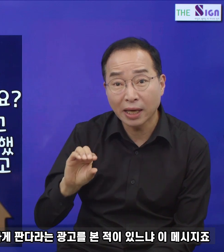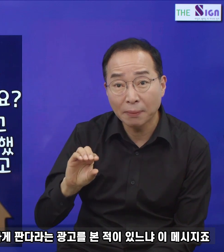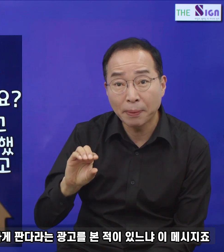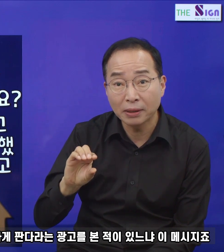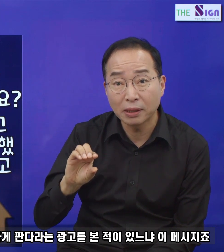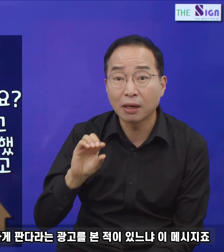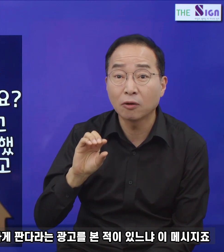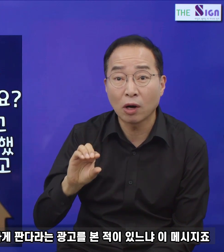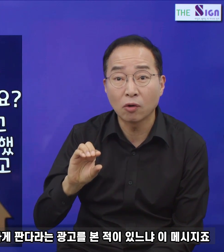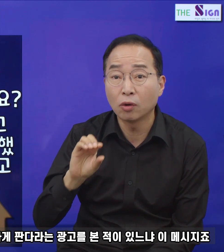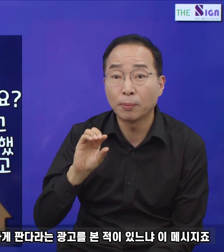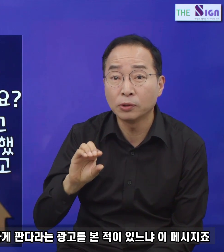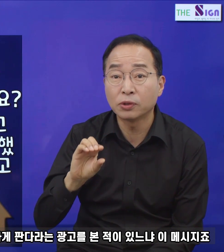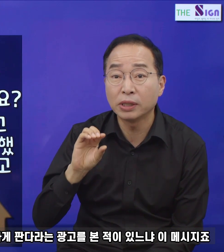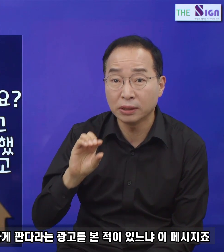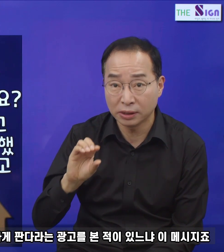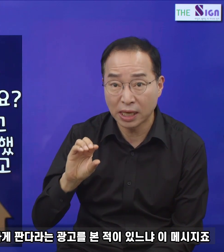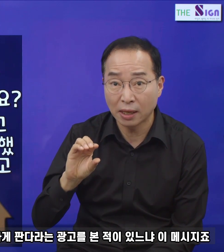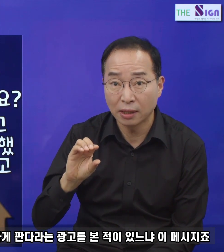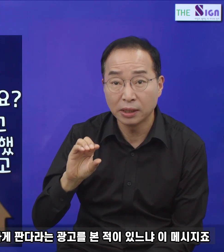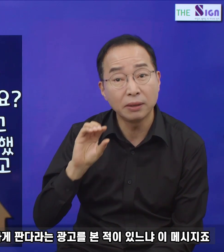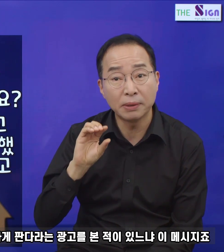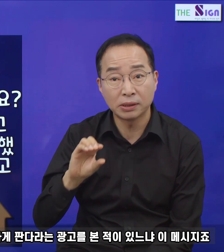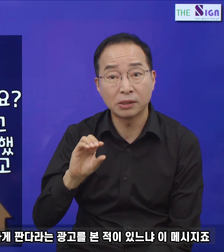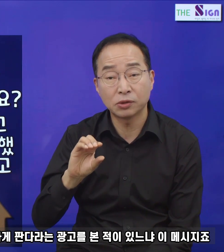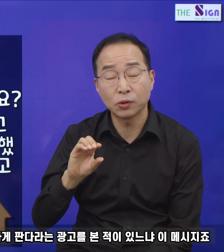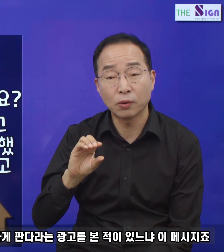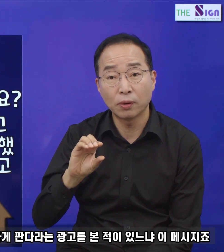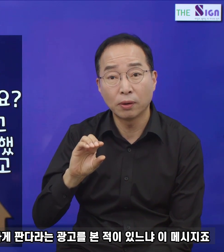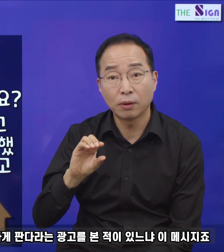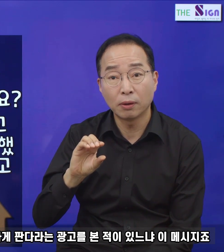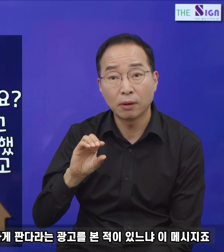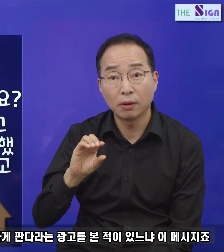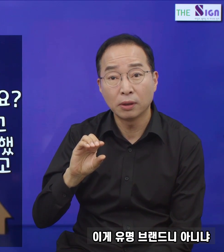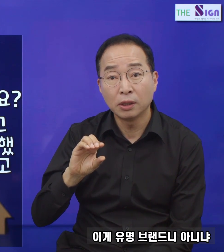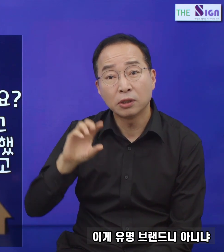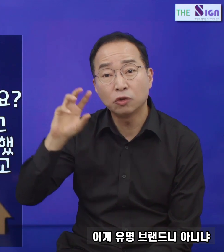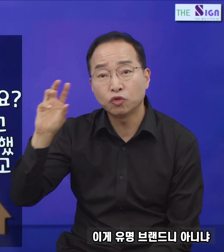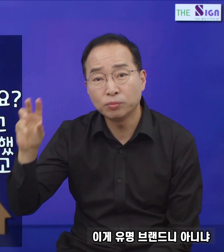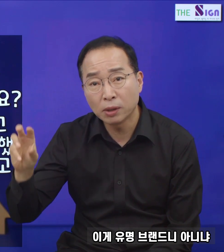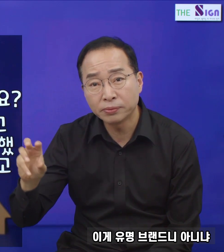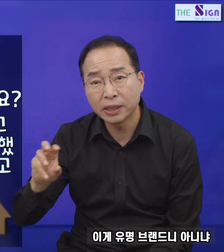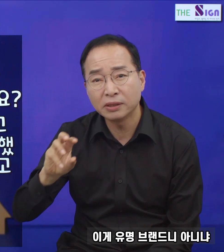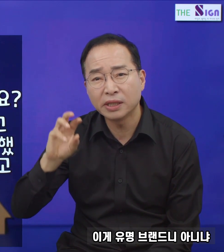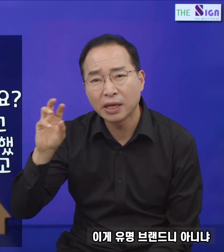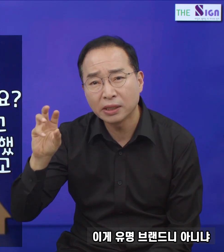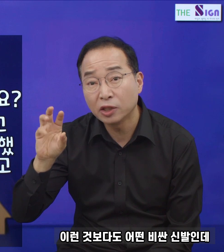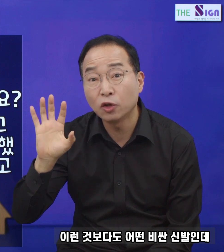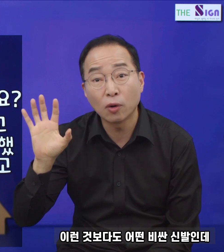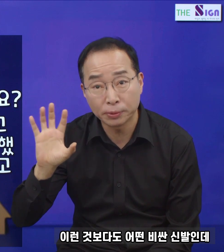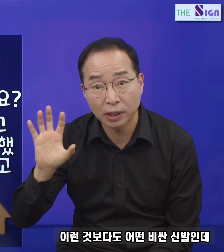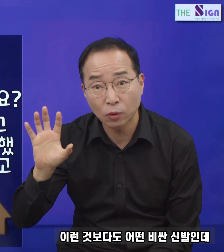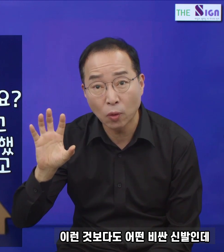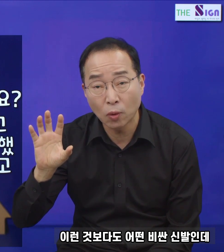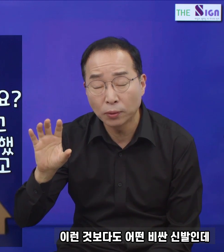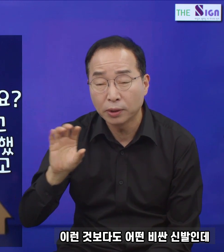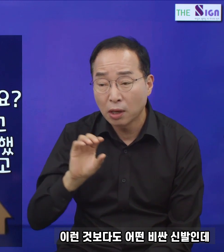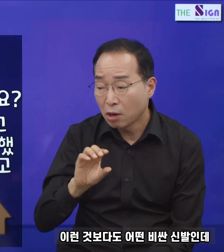싸게 판다라는 광고를 본 적이 있느냐, 이 메시지죠. 이게 유명 브랜드냐 아니냐 이런 것보다도